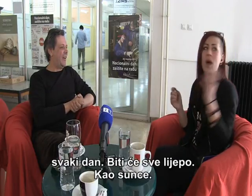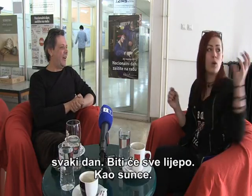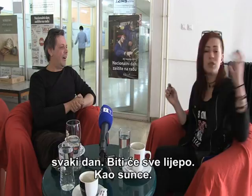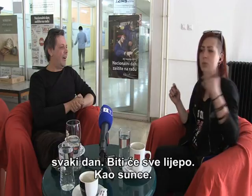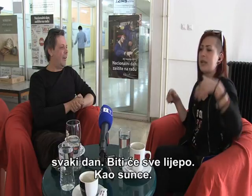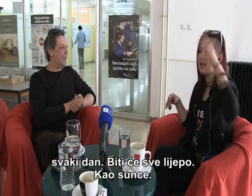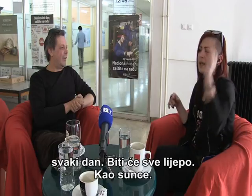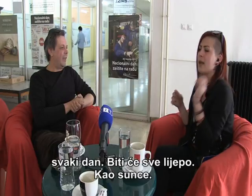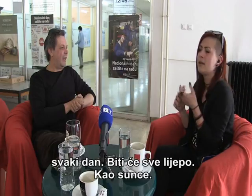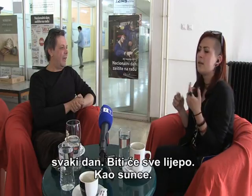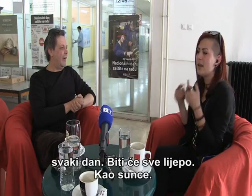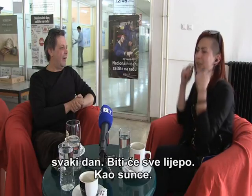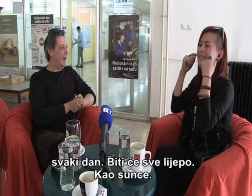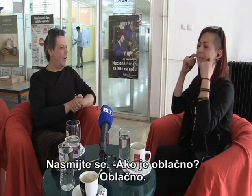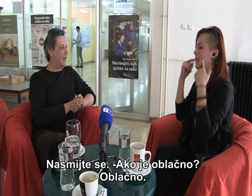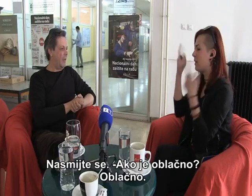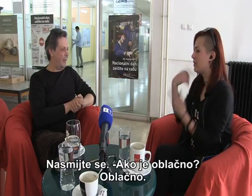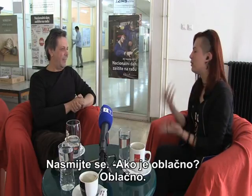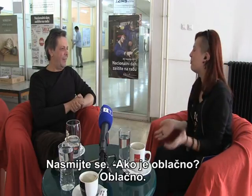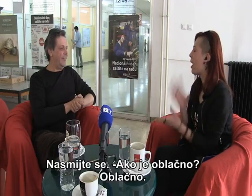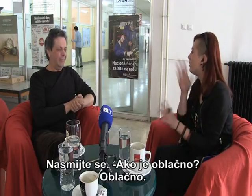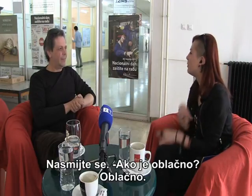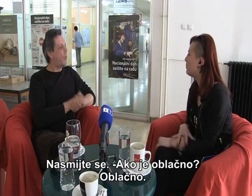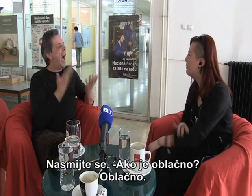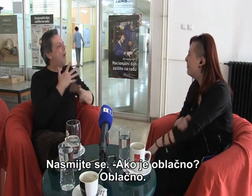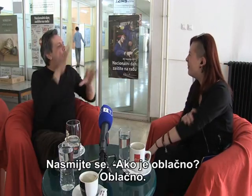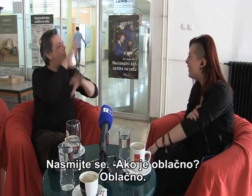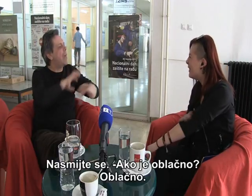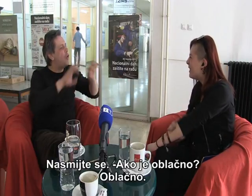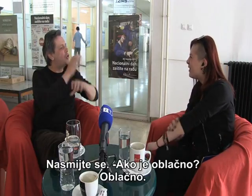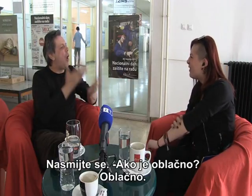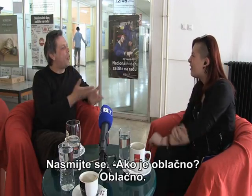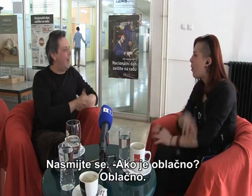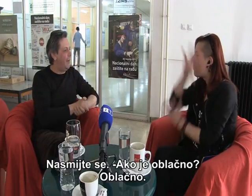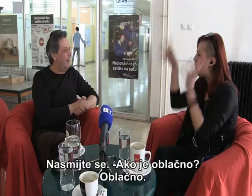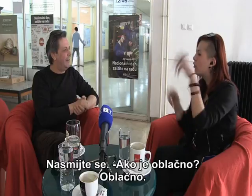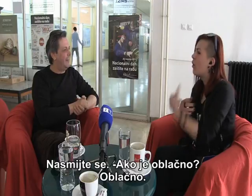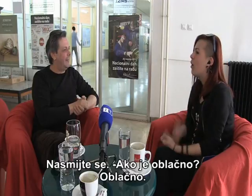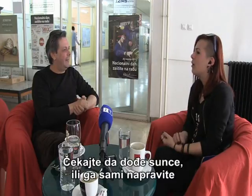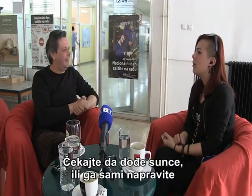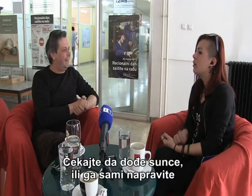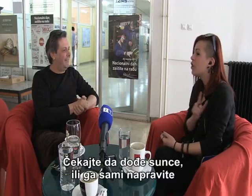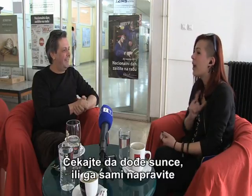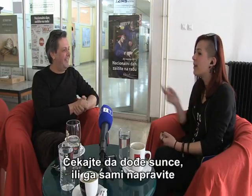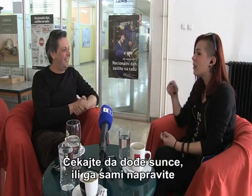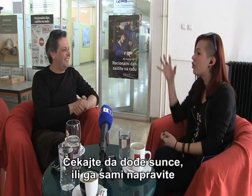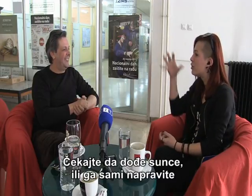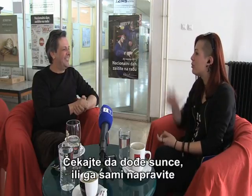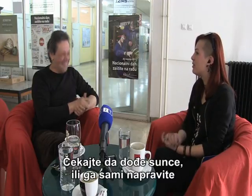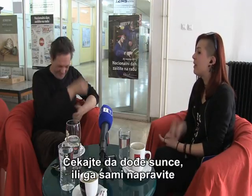kako je tu se ide, tako je uvijek će plati. Dobro, a ako je oblačno, šta onda? Oblačno. Onda čekajte da dođe sunce. I